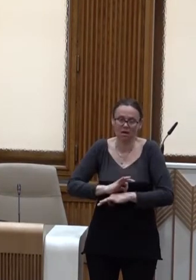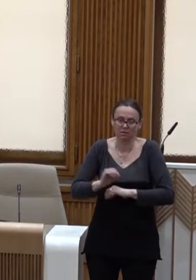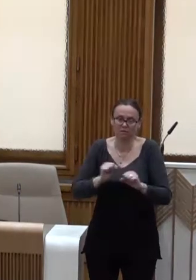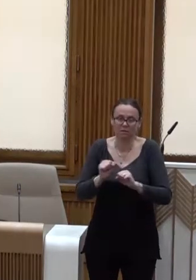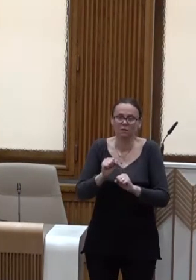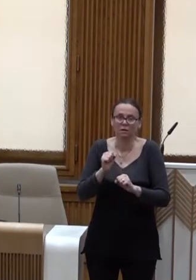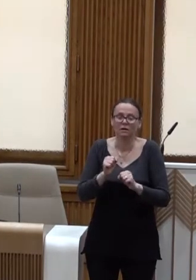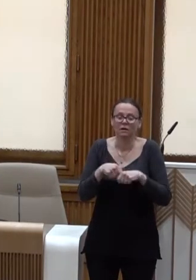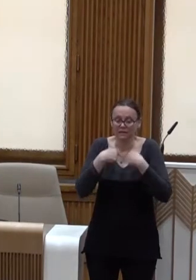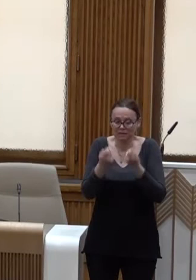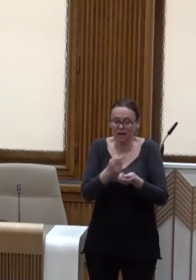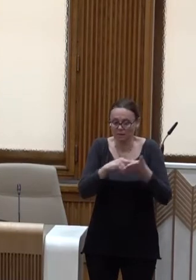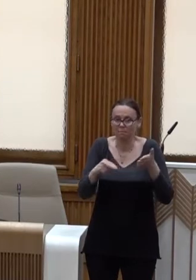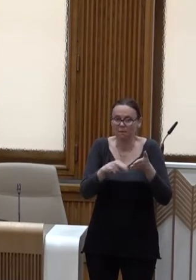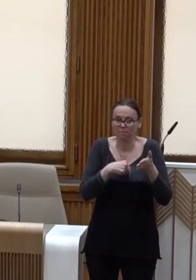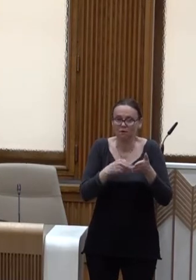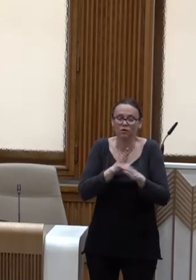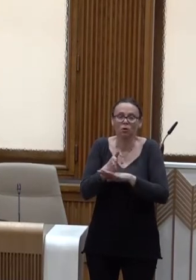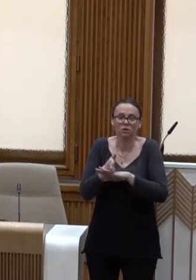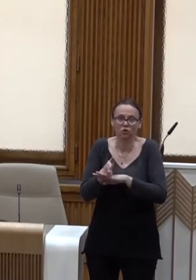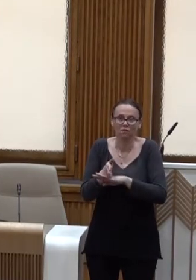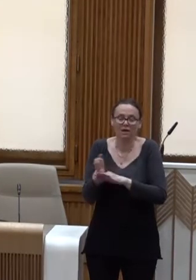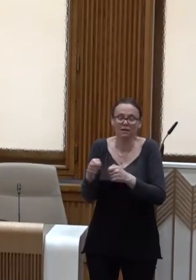prepoved obiskovanja oziroma